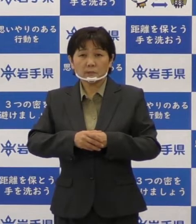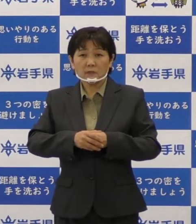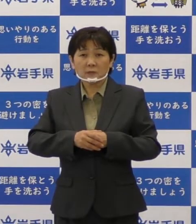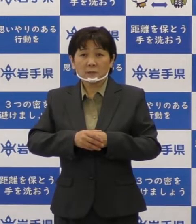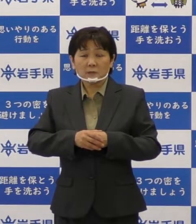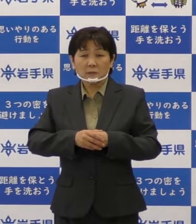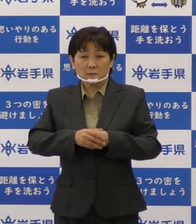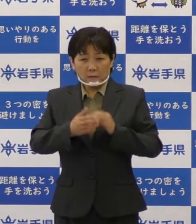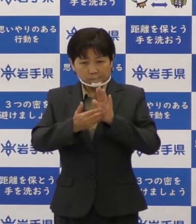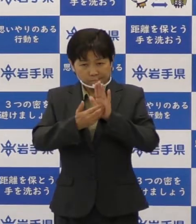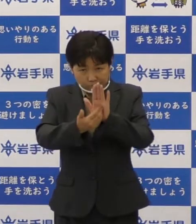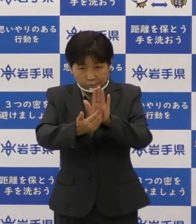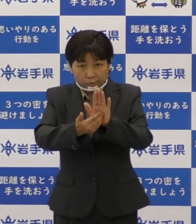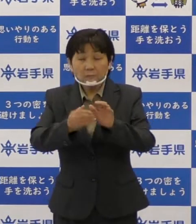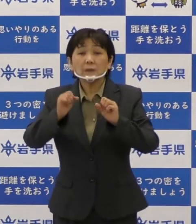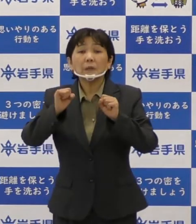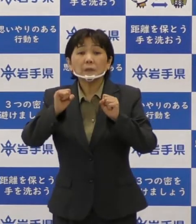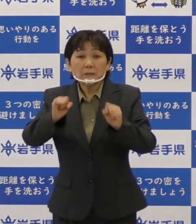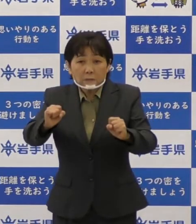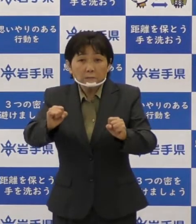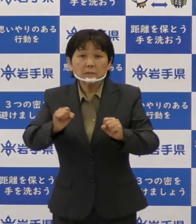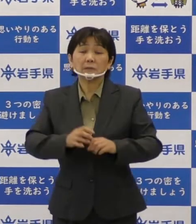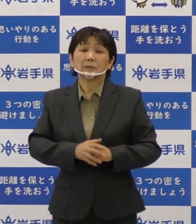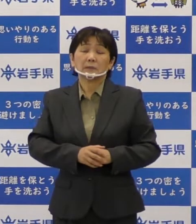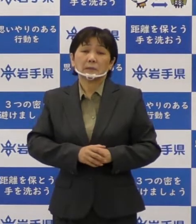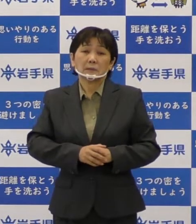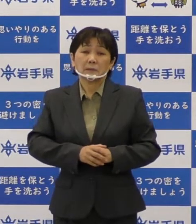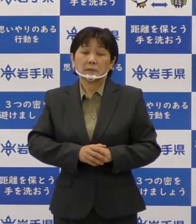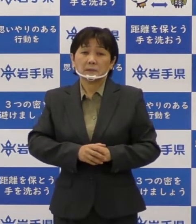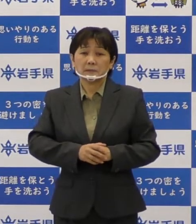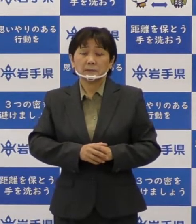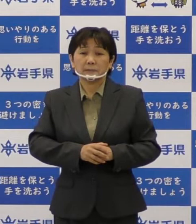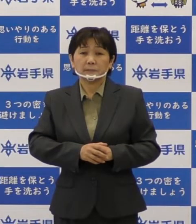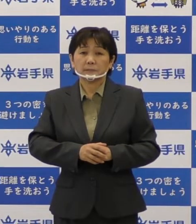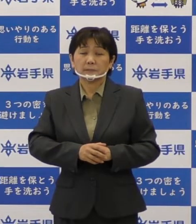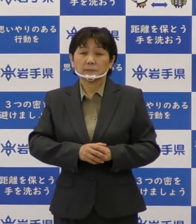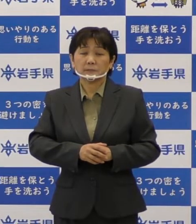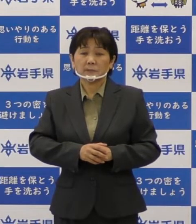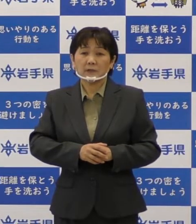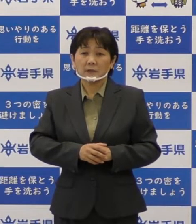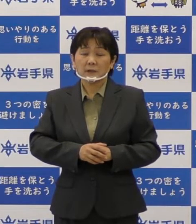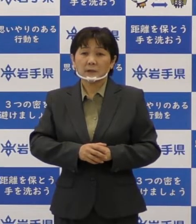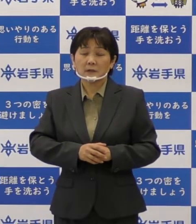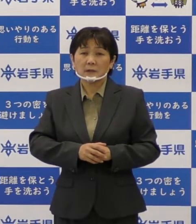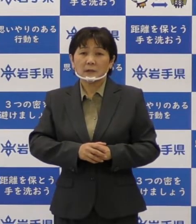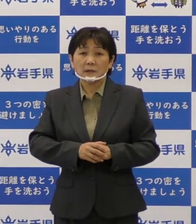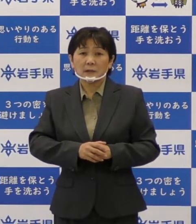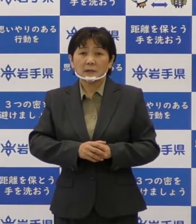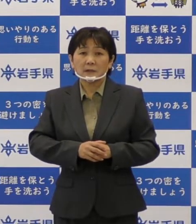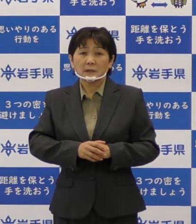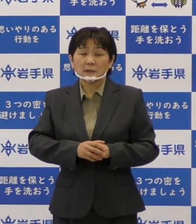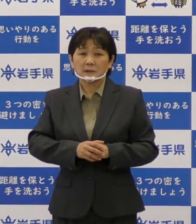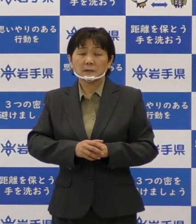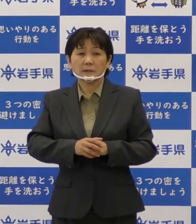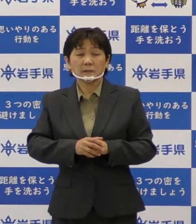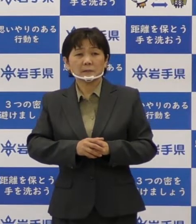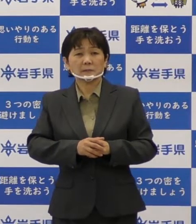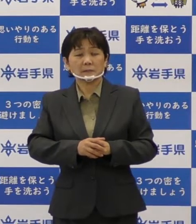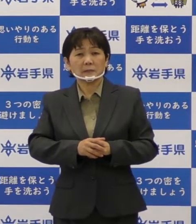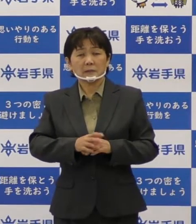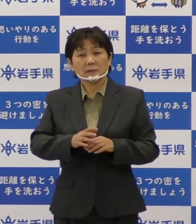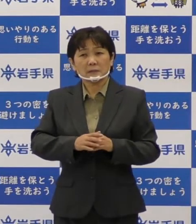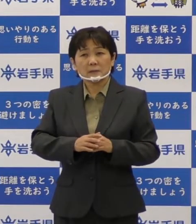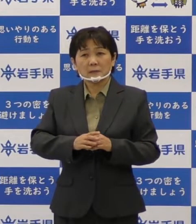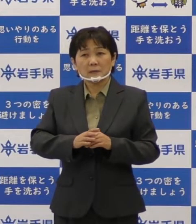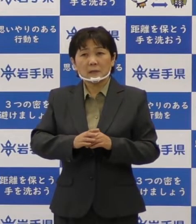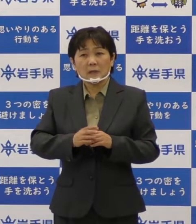間を置かずに、そういう感染がもうゼロという期間が続かずに